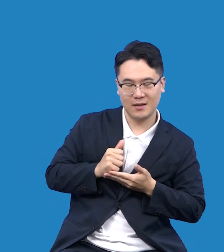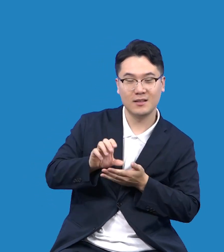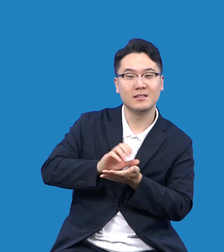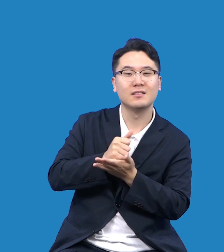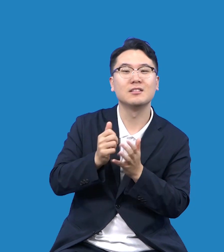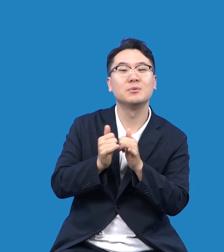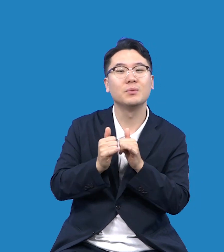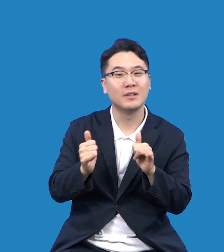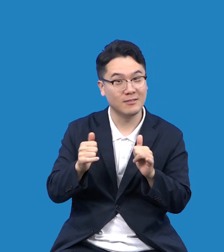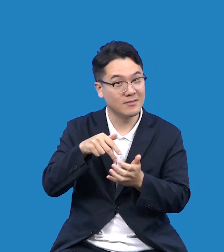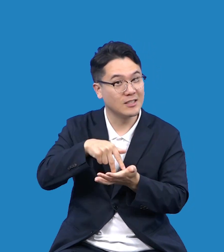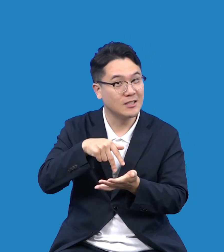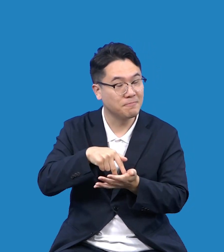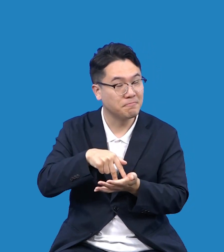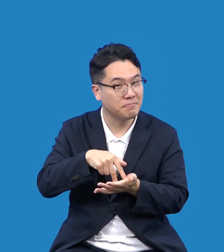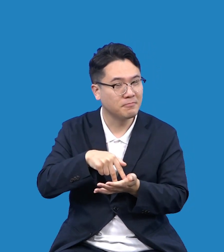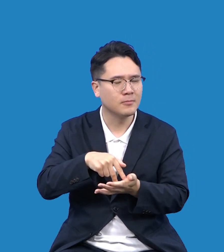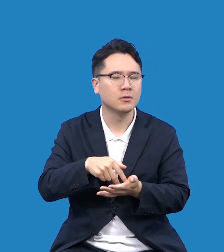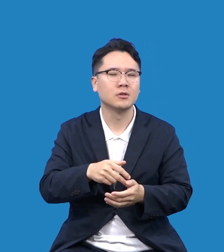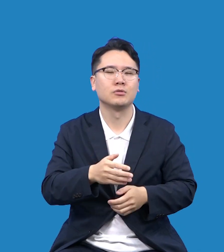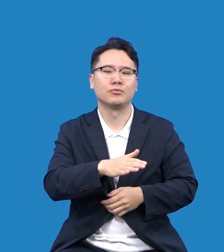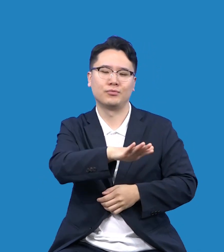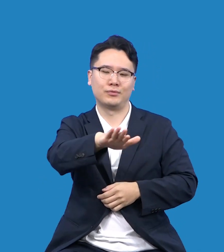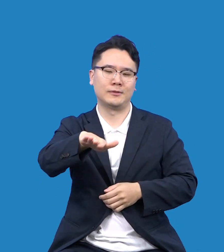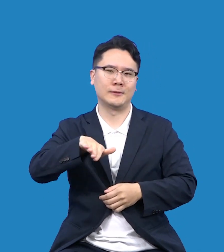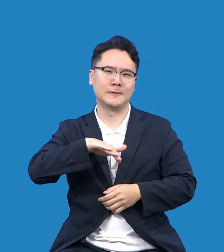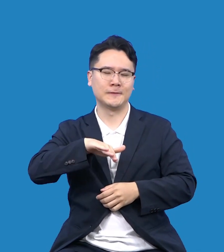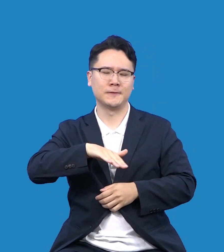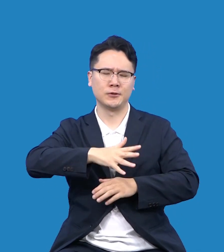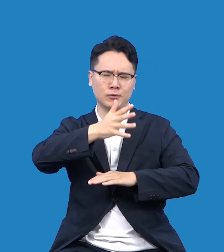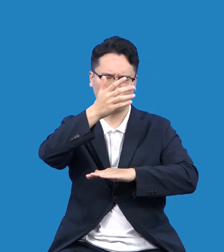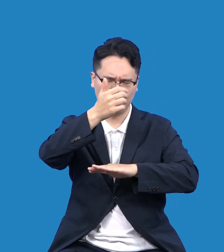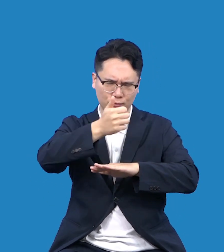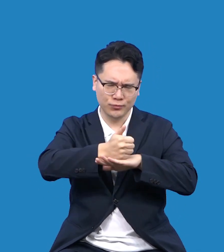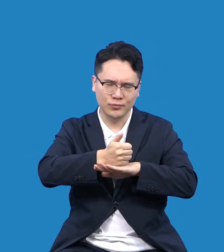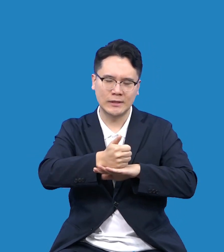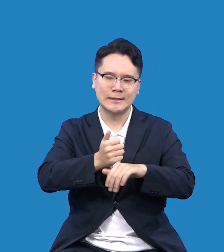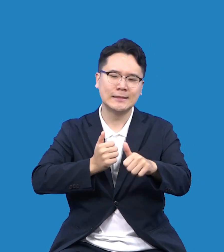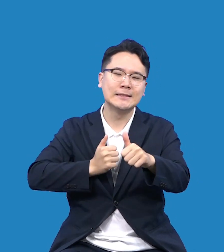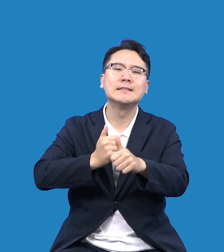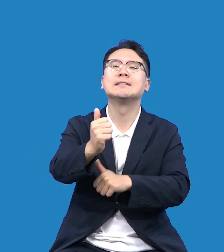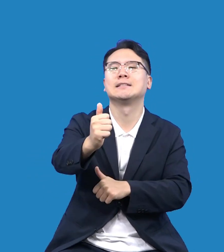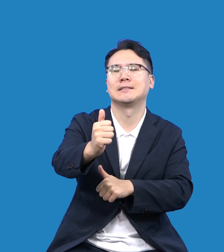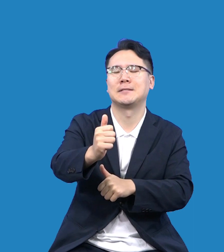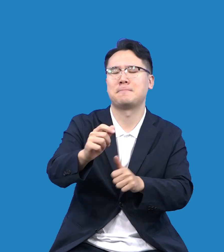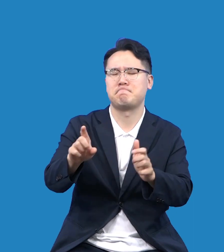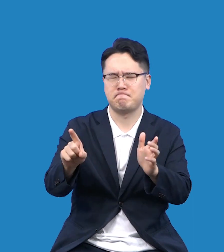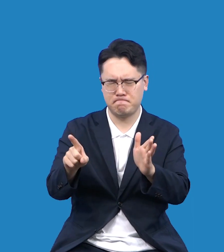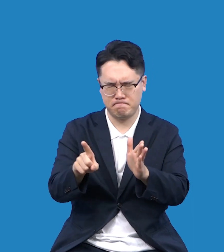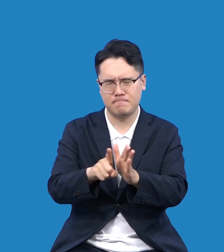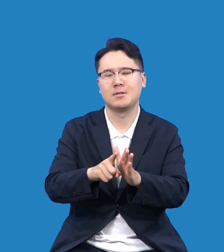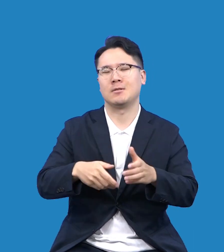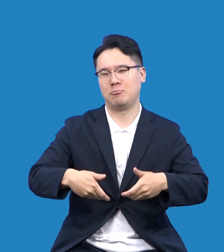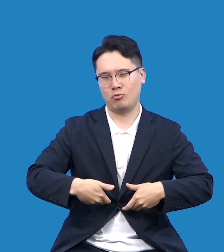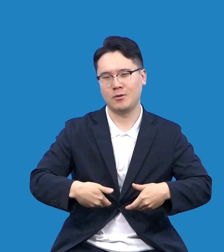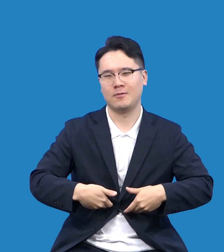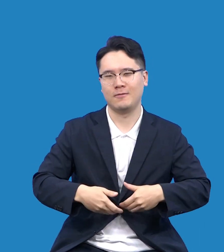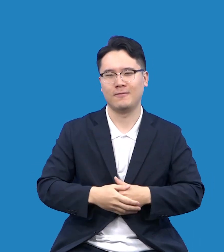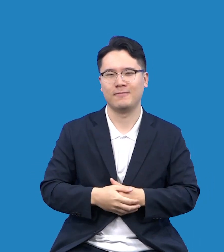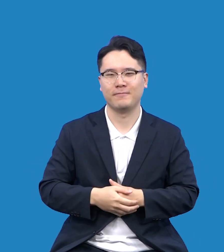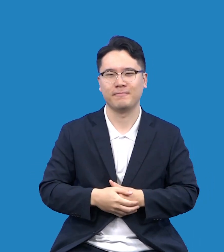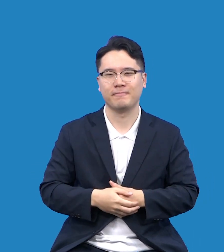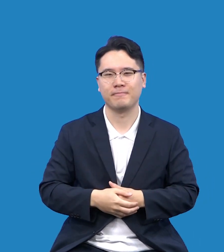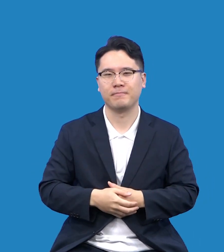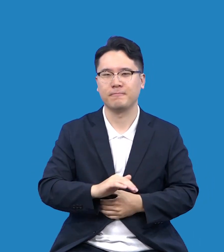그리스도인들이라면 우리는 궁극적 승리를 믿는 자가 되어야 할 줄로 믿습니다. 우리가